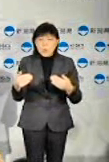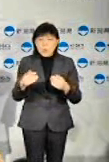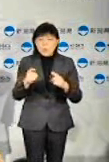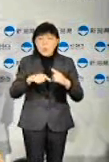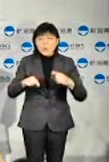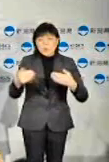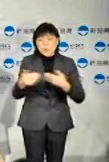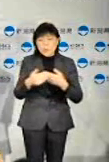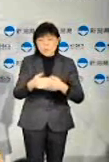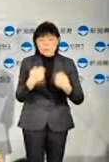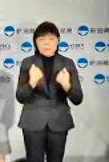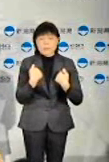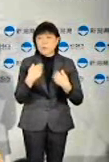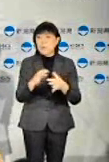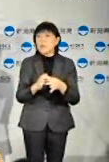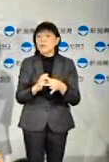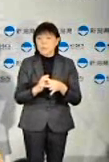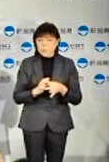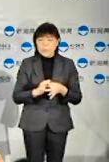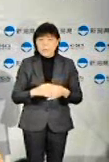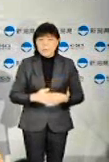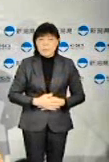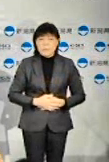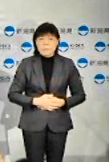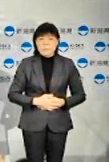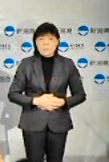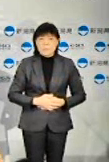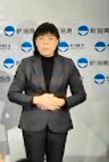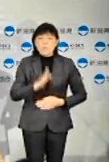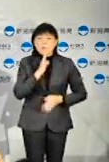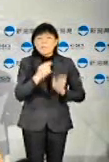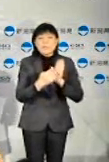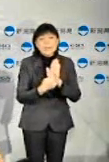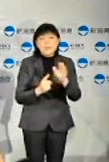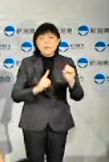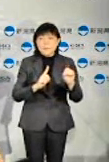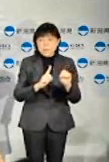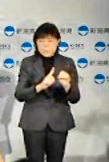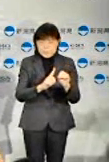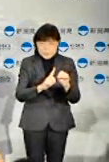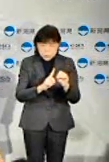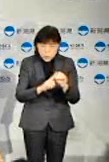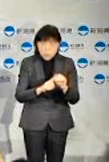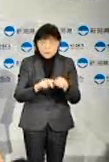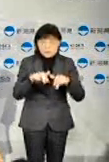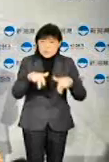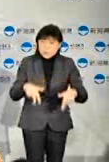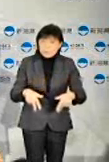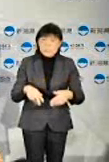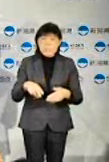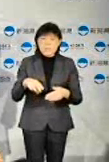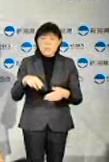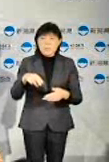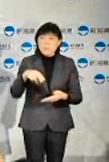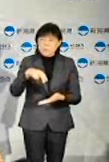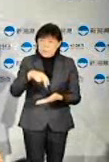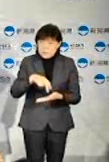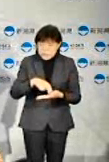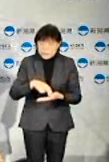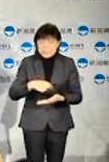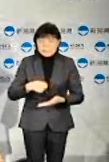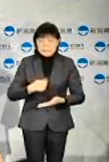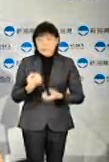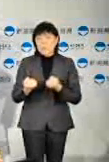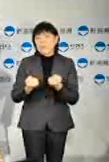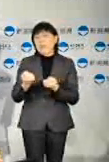ですよね。それを実現するための仕組みとしては今の自家用自